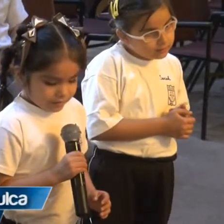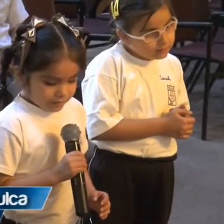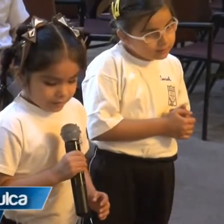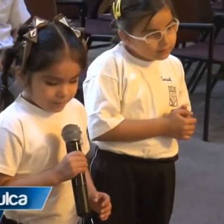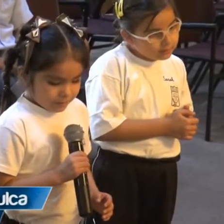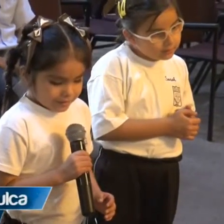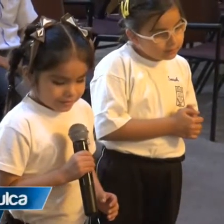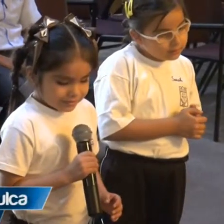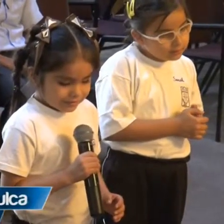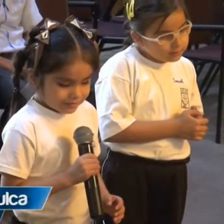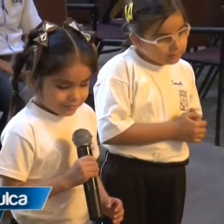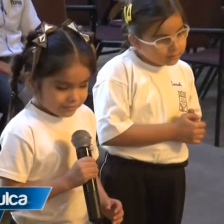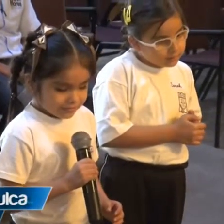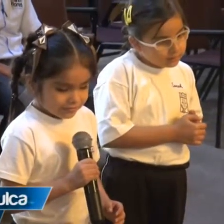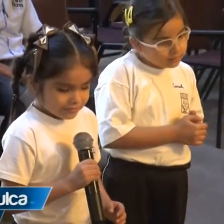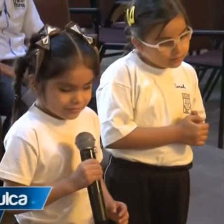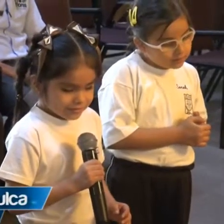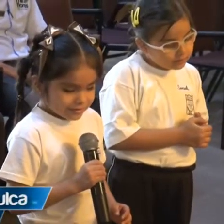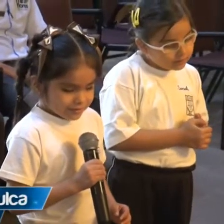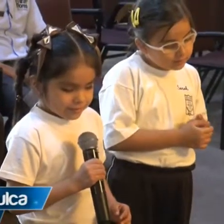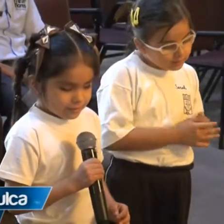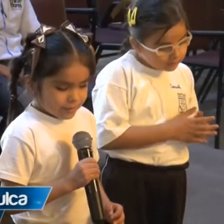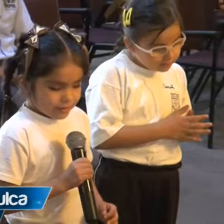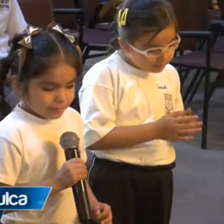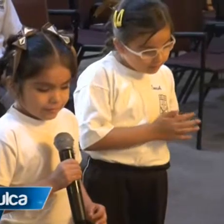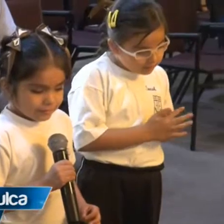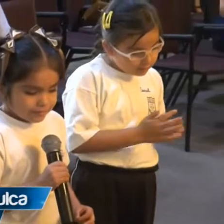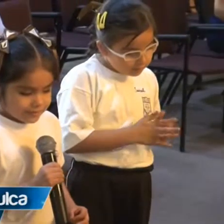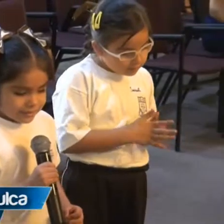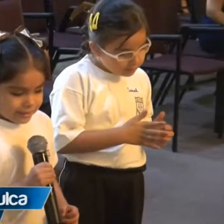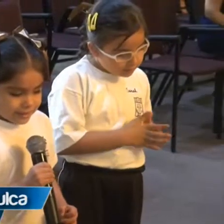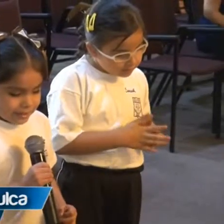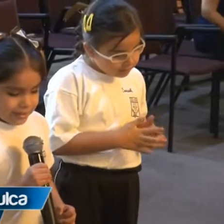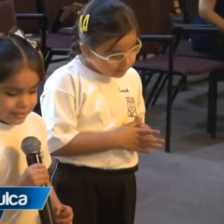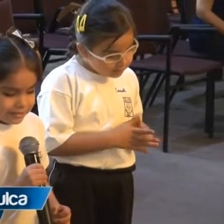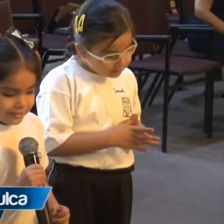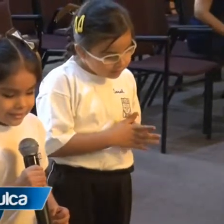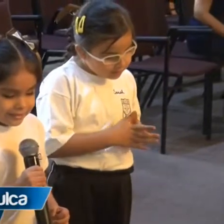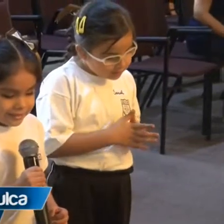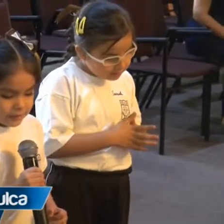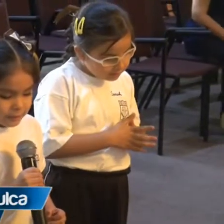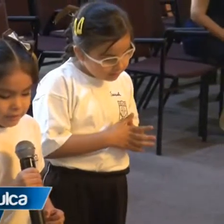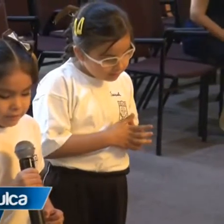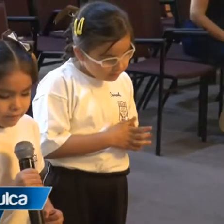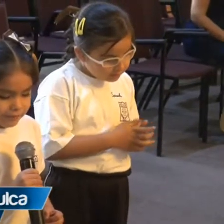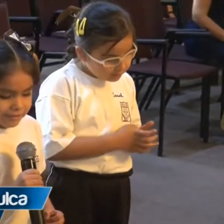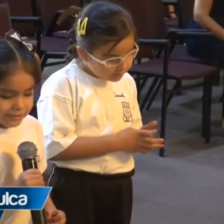por eso nosotros vamos a hacer estas preguntas